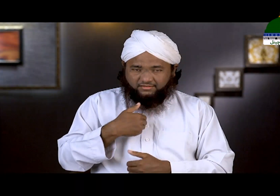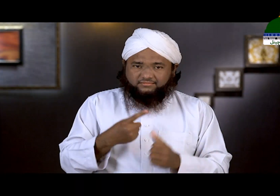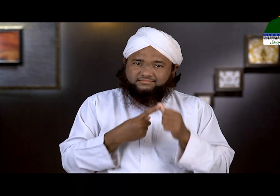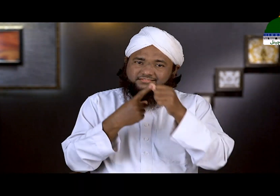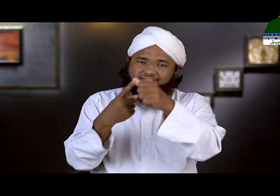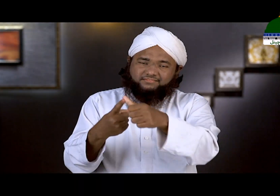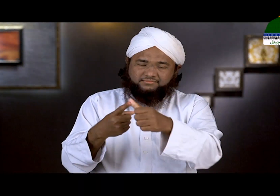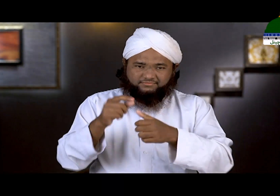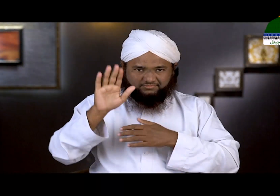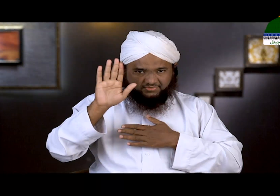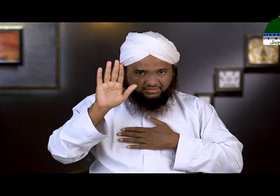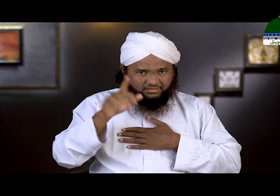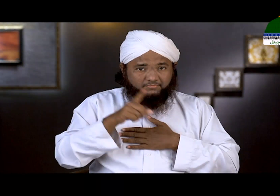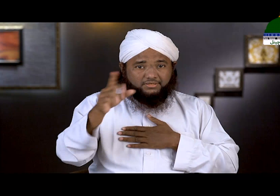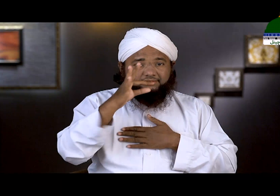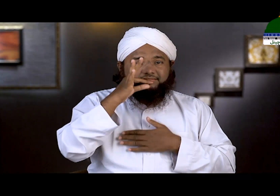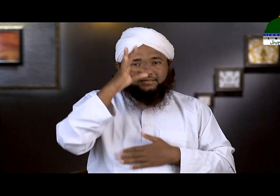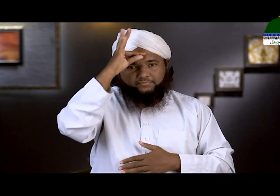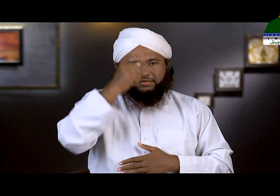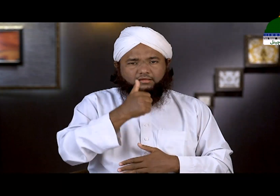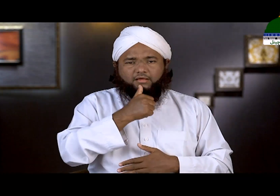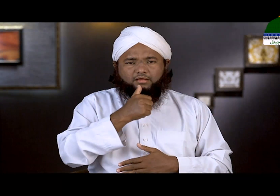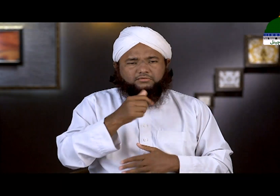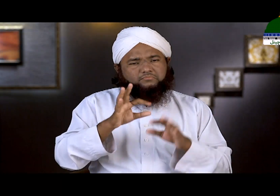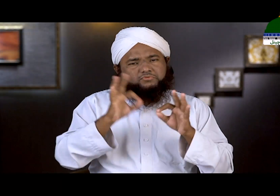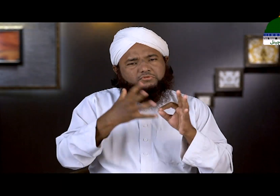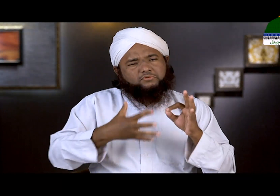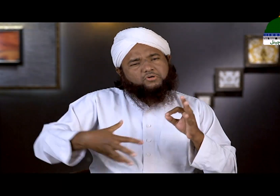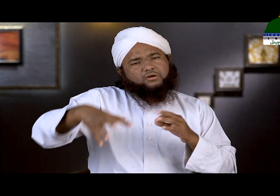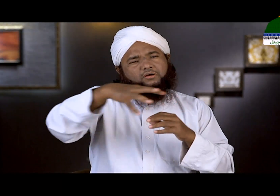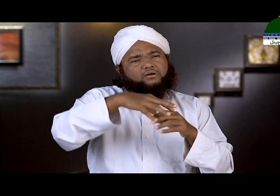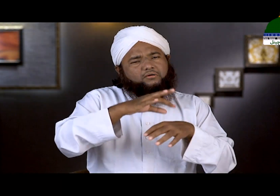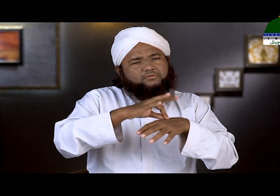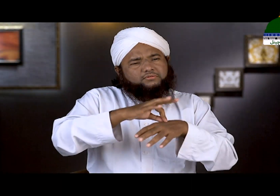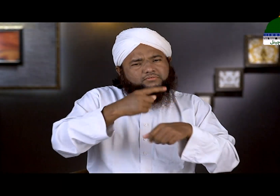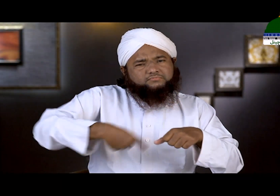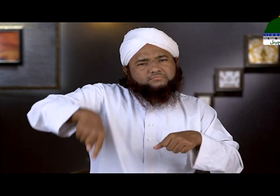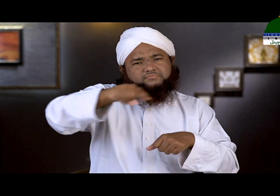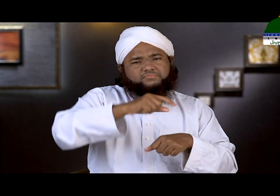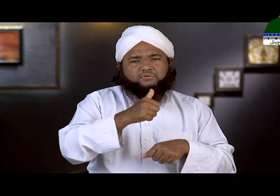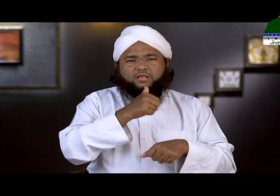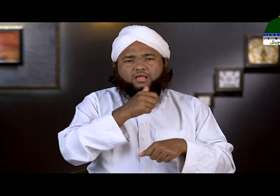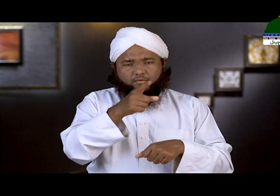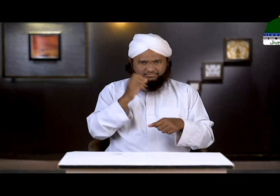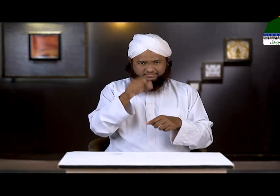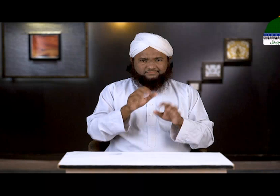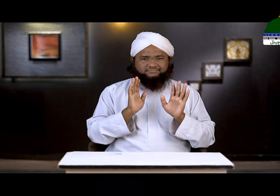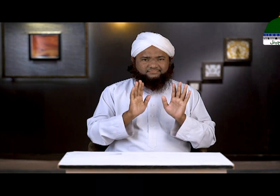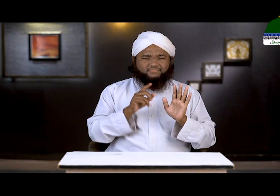ہیں، میں جواباً کہوں گا لبیک یا ابل بشر، اے تمام انسانوں کے والد لبیک۔ حضرت آدم علیہ